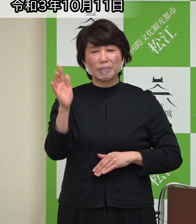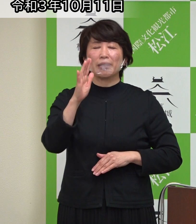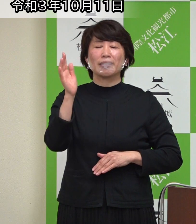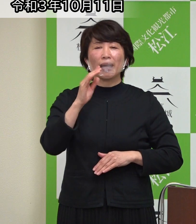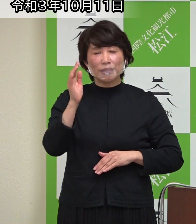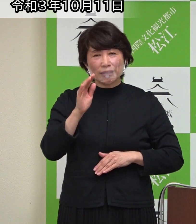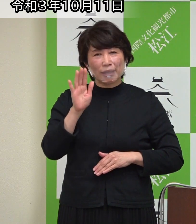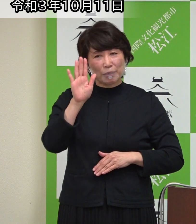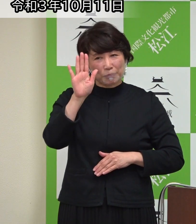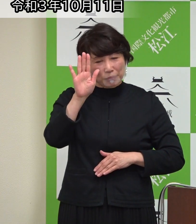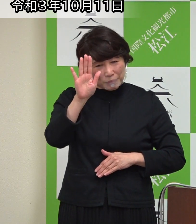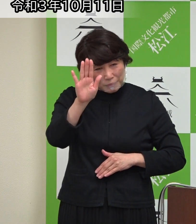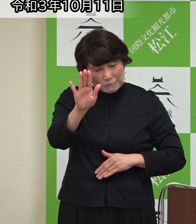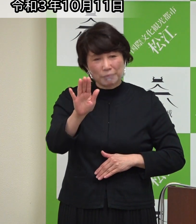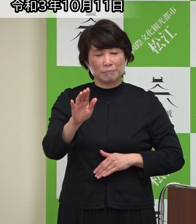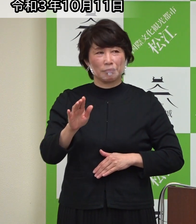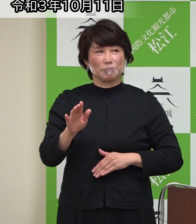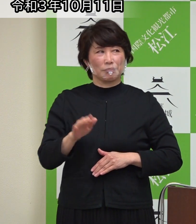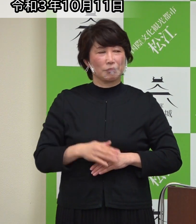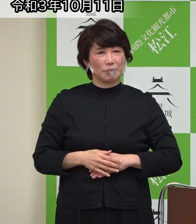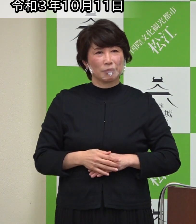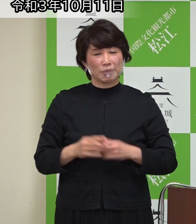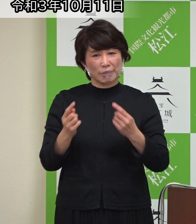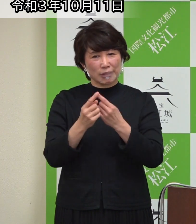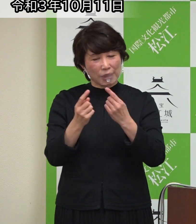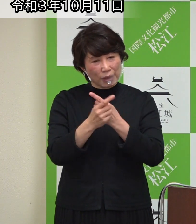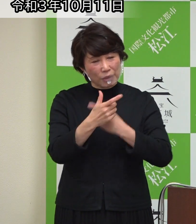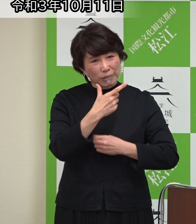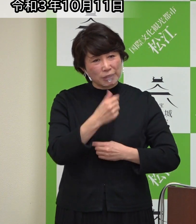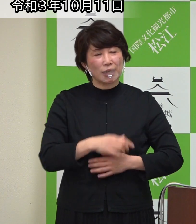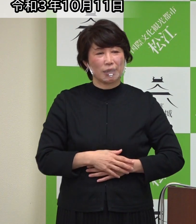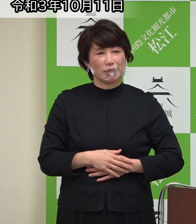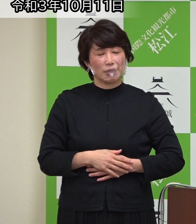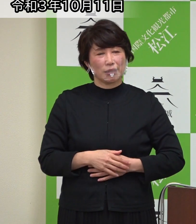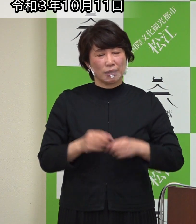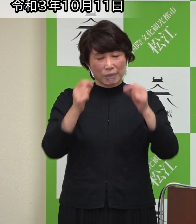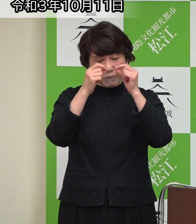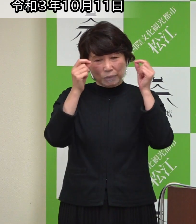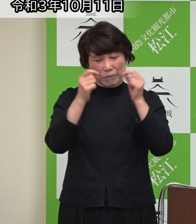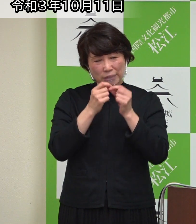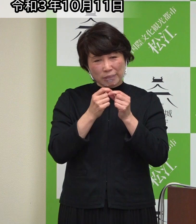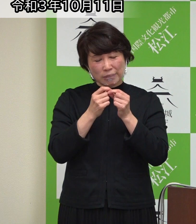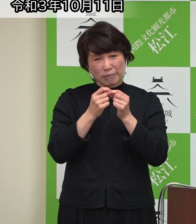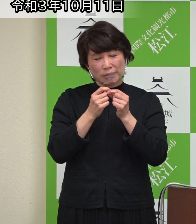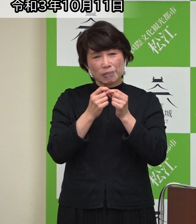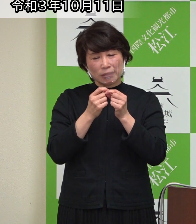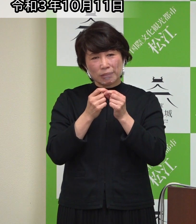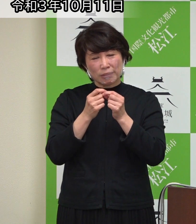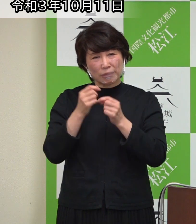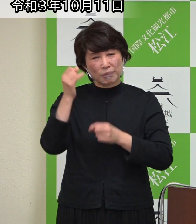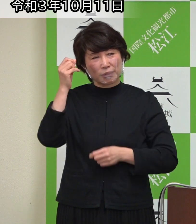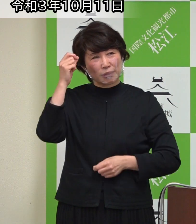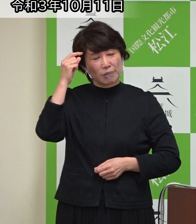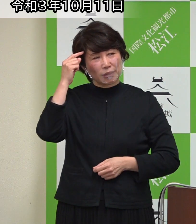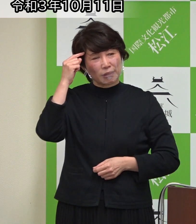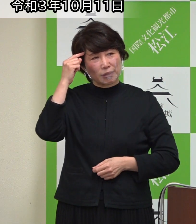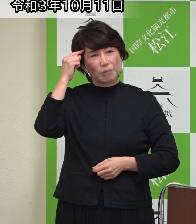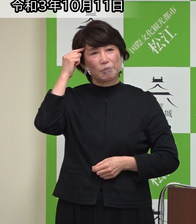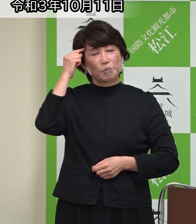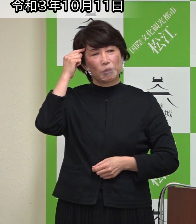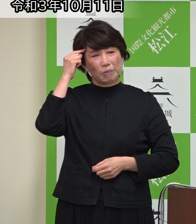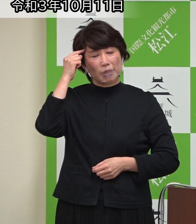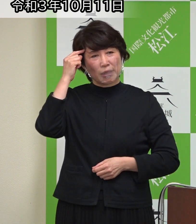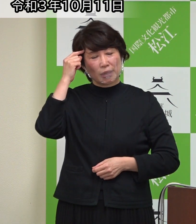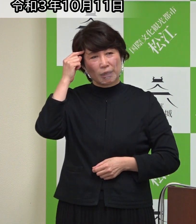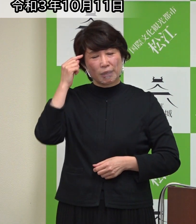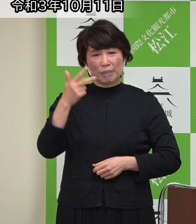ので、であとですね、すみません、私の個人的な感想なんですが、やっぱり皆さん市民の皆さんと、市